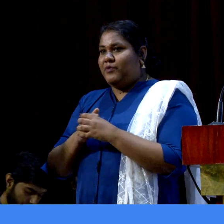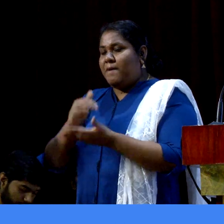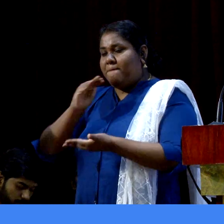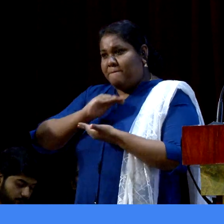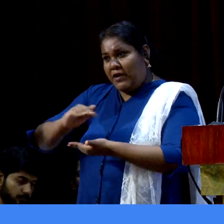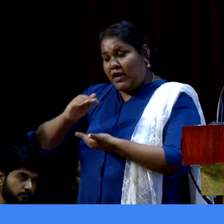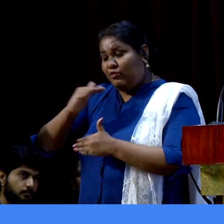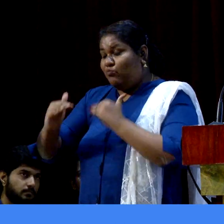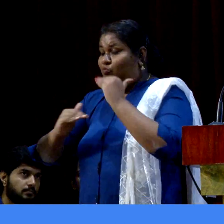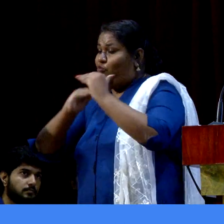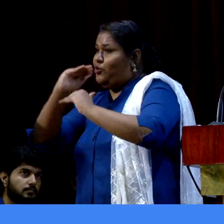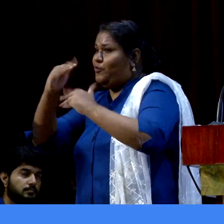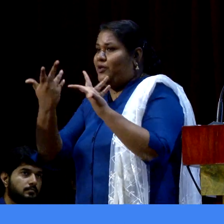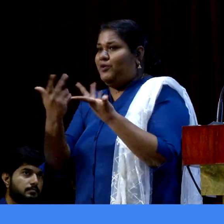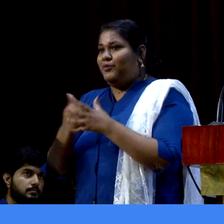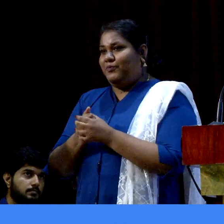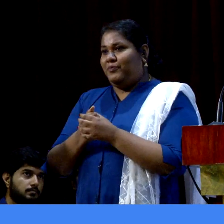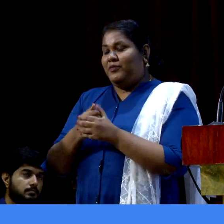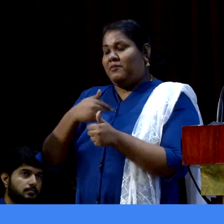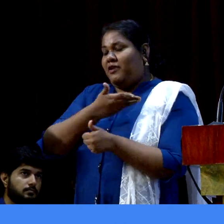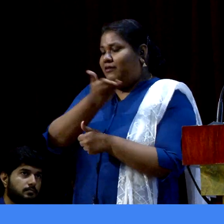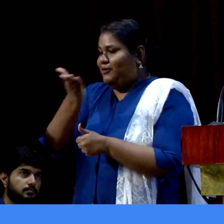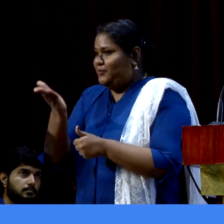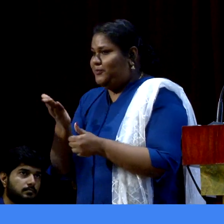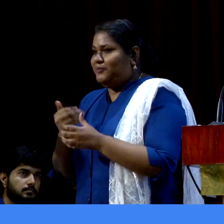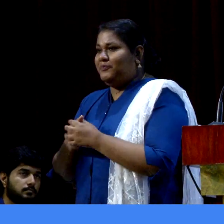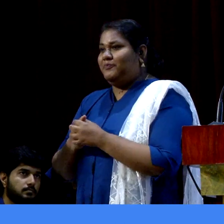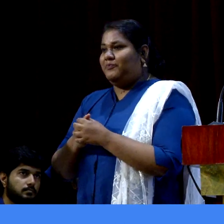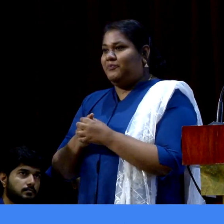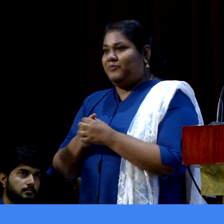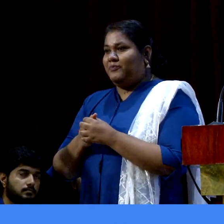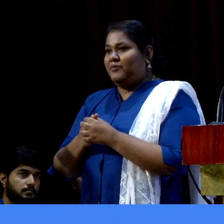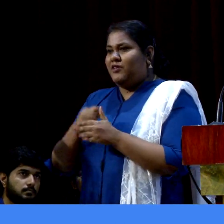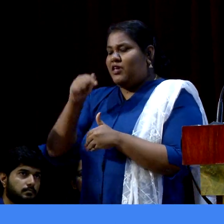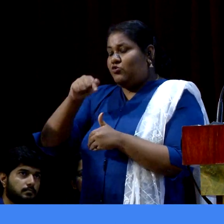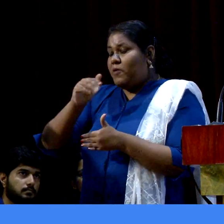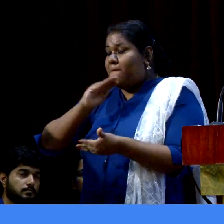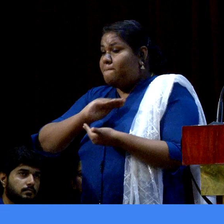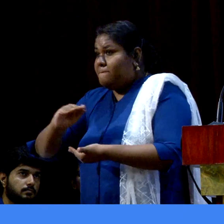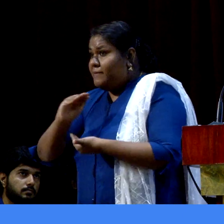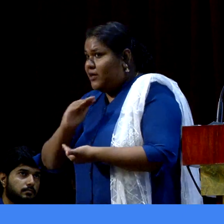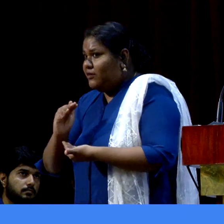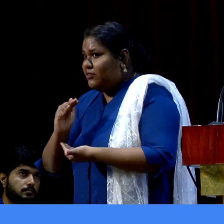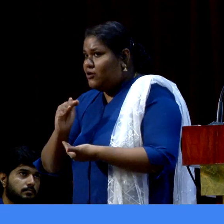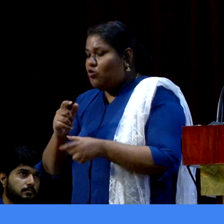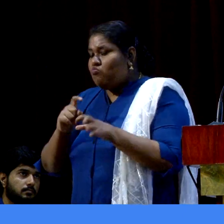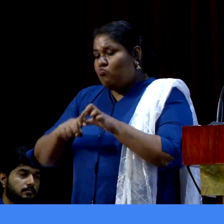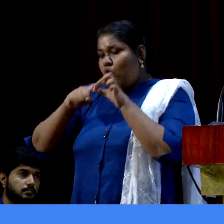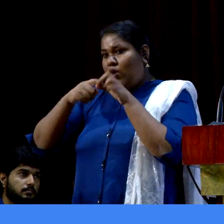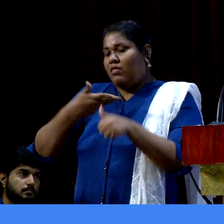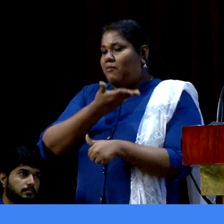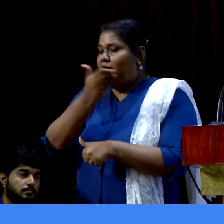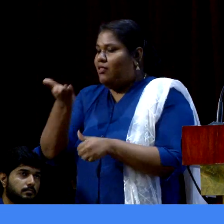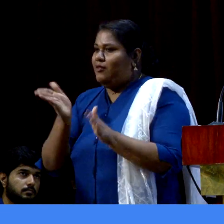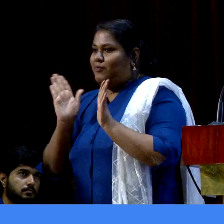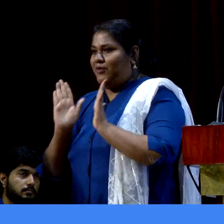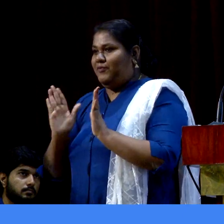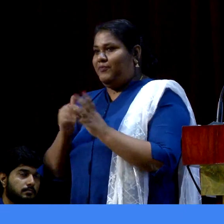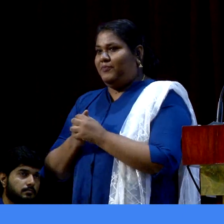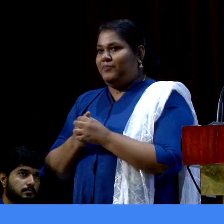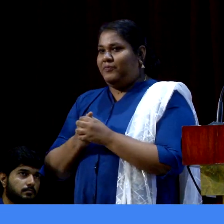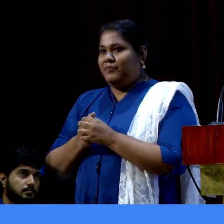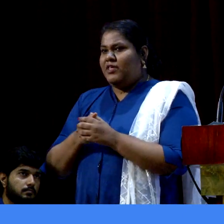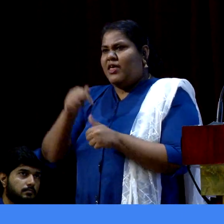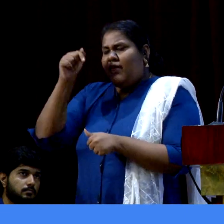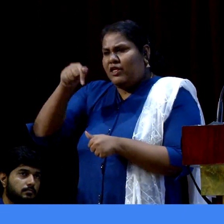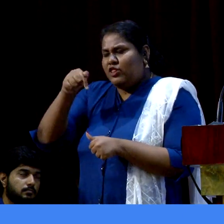வளர்ந்த மனுக்குரியவர்கள் நாம் எல்லோரும், அந்த உறவு நமக்கு என்றைக்கும் தொடர்ந்து கொண்டிருக்கிறது. இன்றைக்கும்